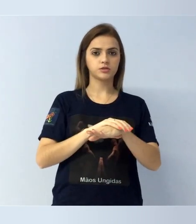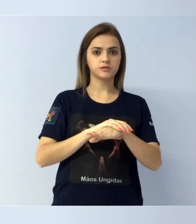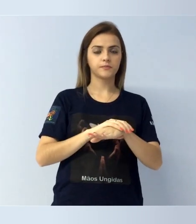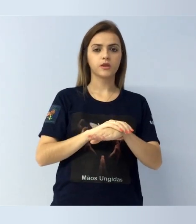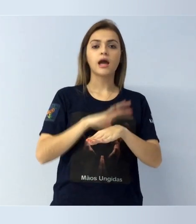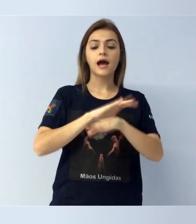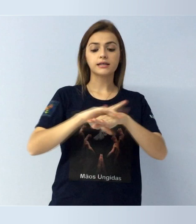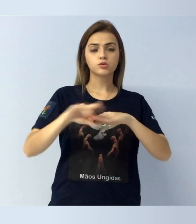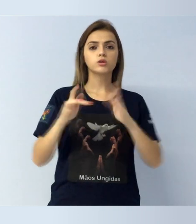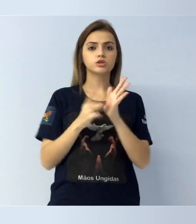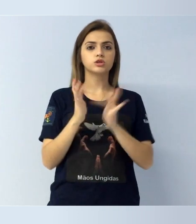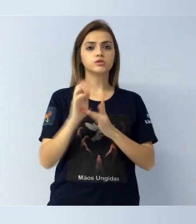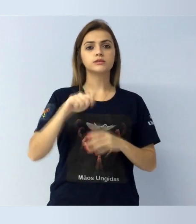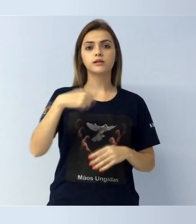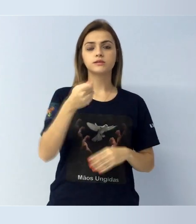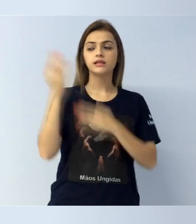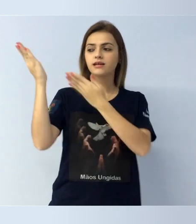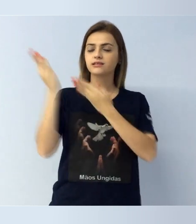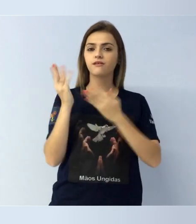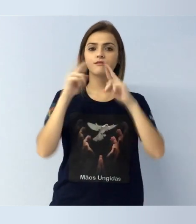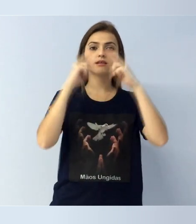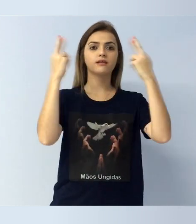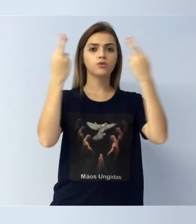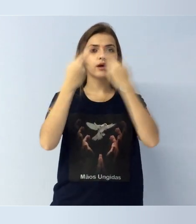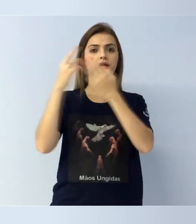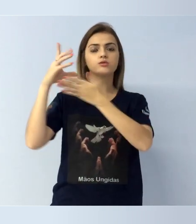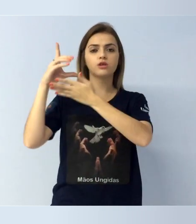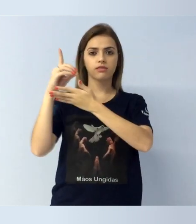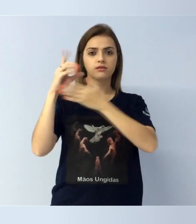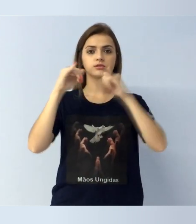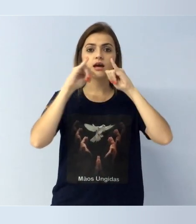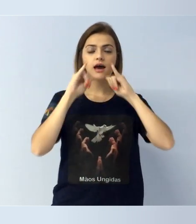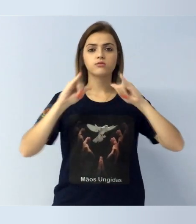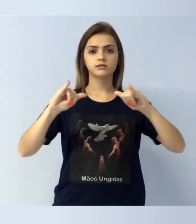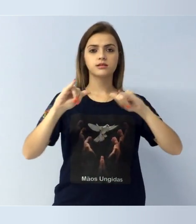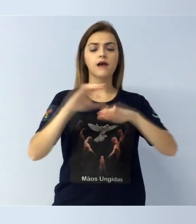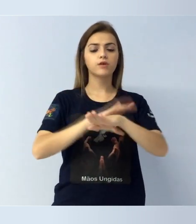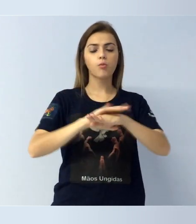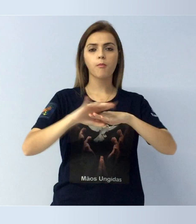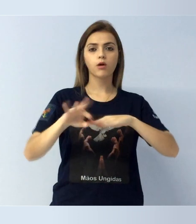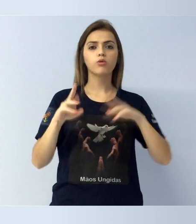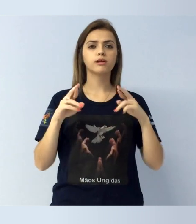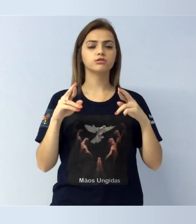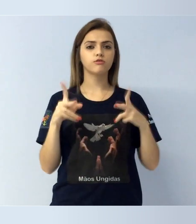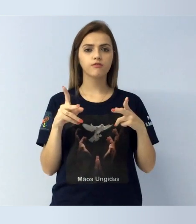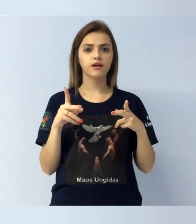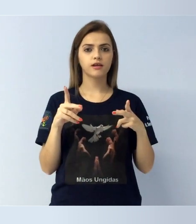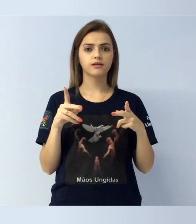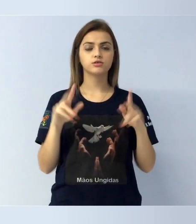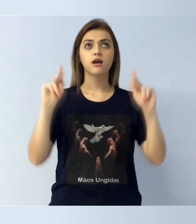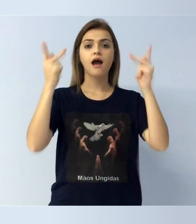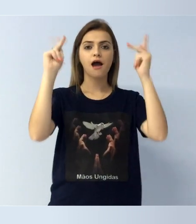eram sinais da vinda do reino de Deus. Anunciavam uma cura mais radical, ou seja,